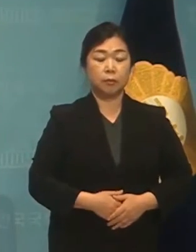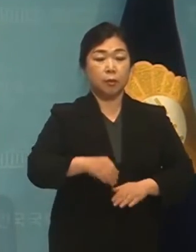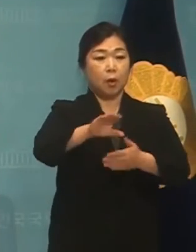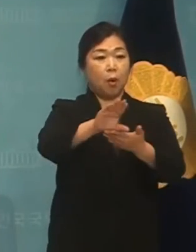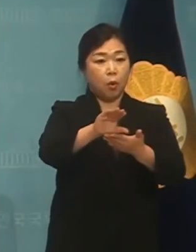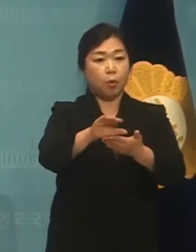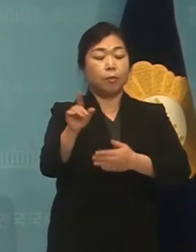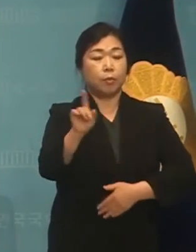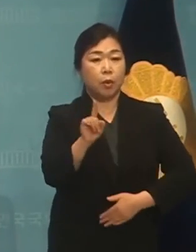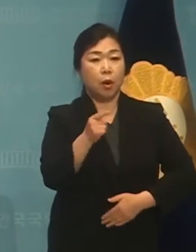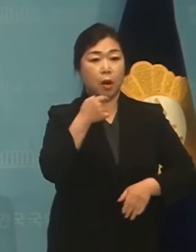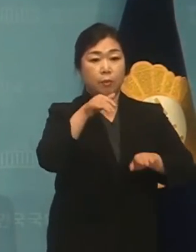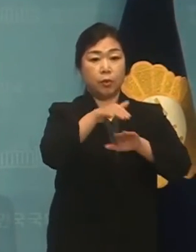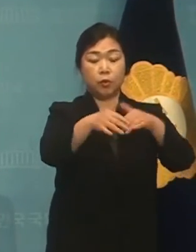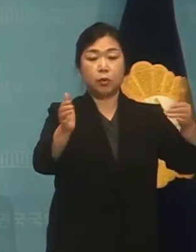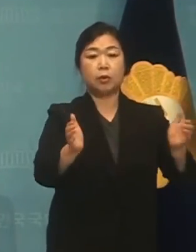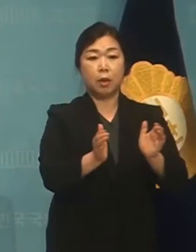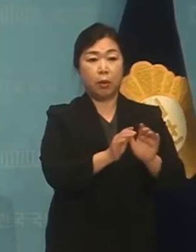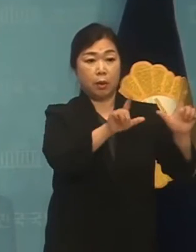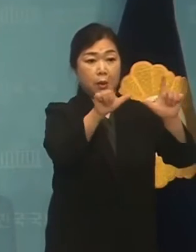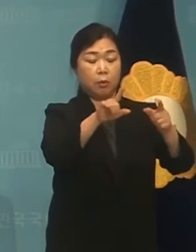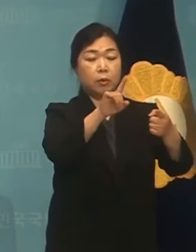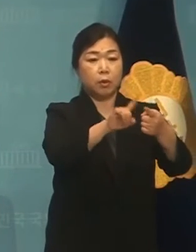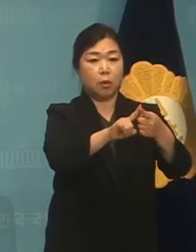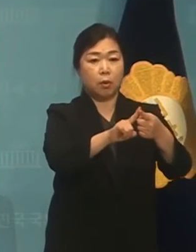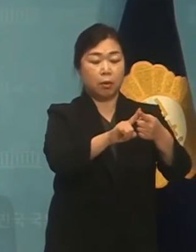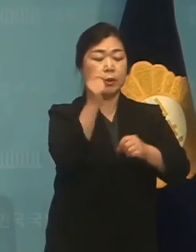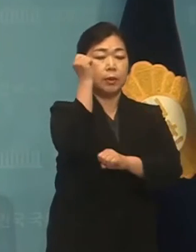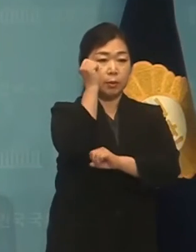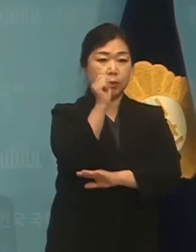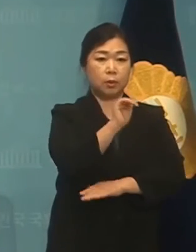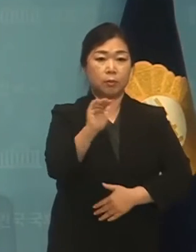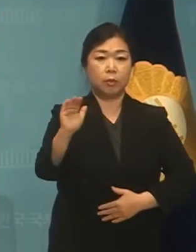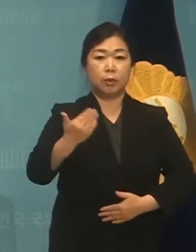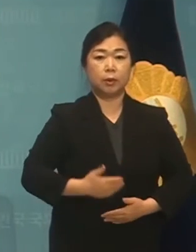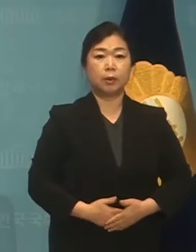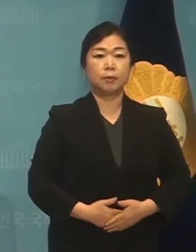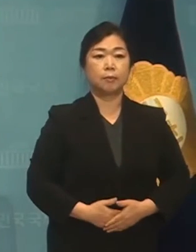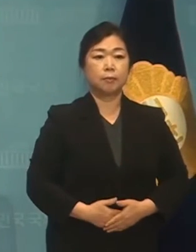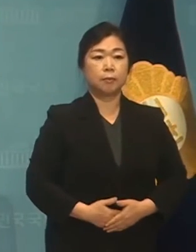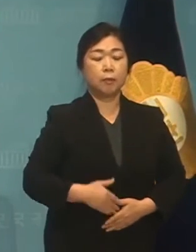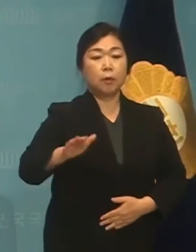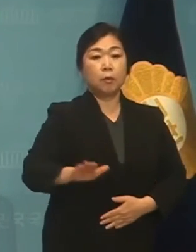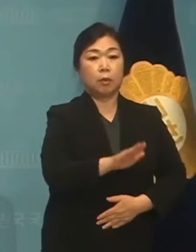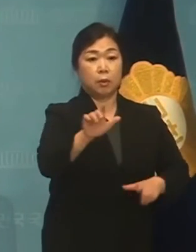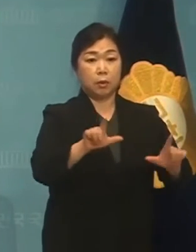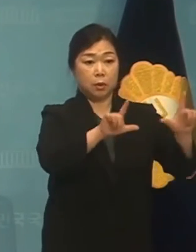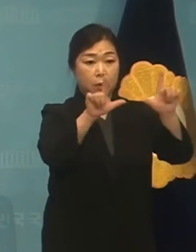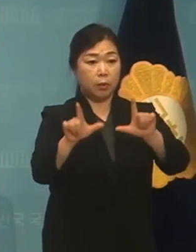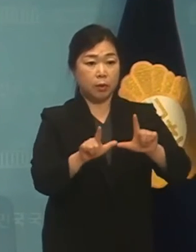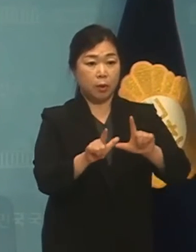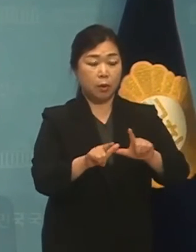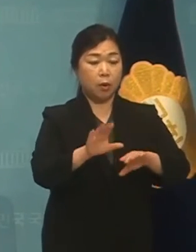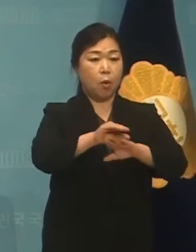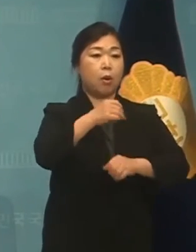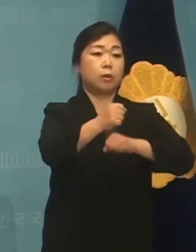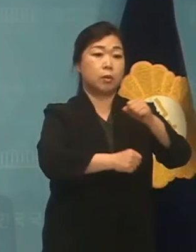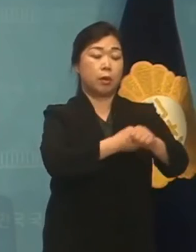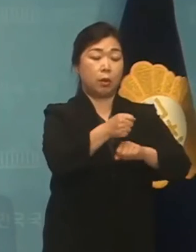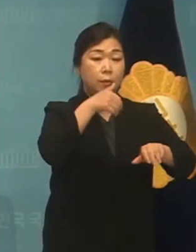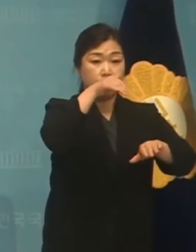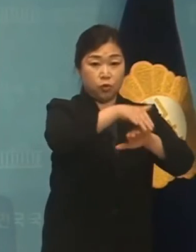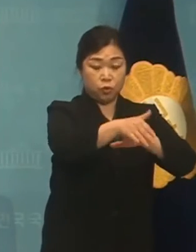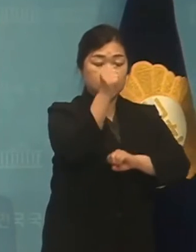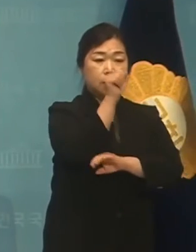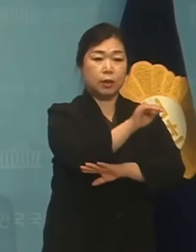언론은 민주사회의 사회적 공기입니다. 우리 사회에서 언론의 자유는 민주주의의 척도로 할